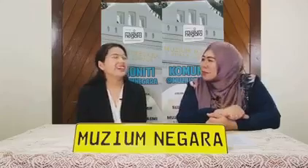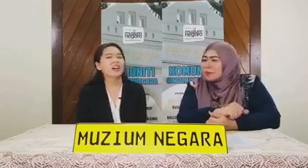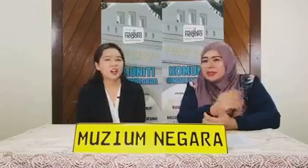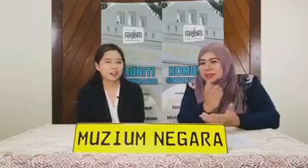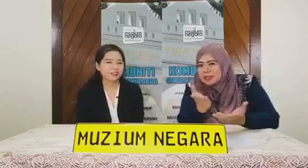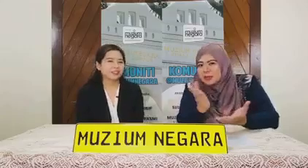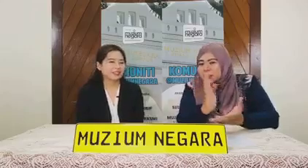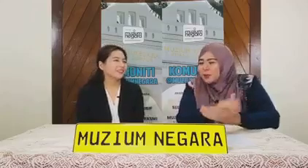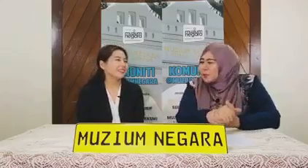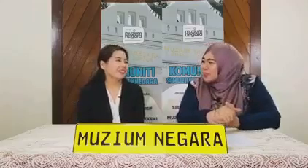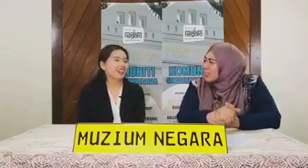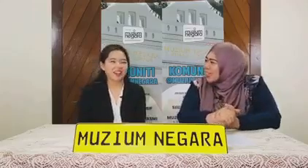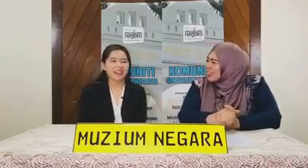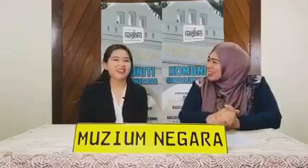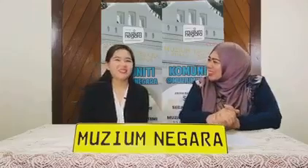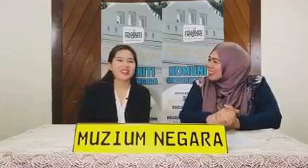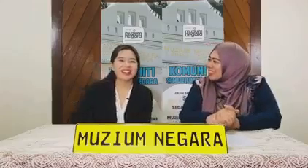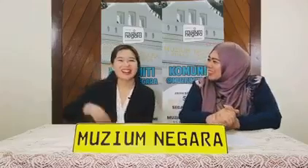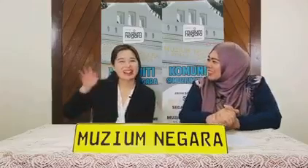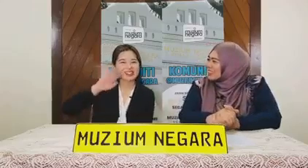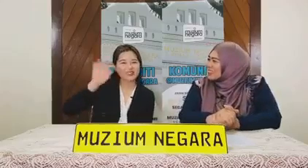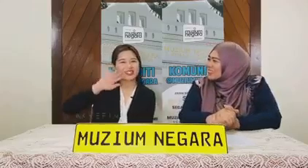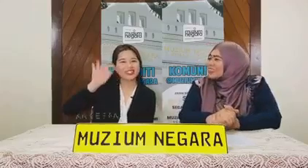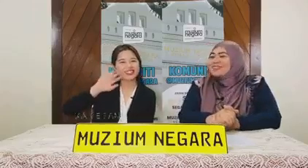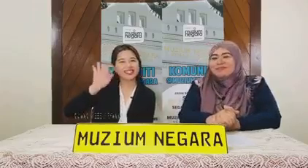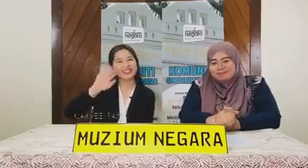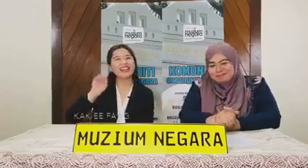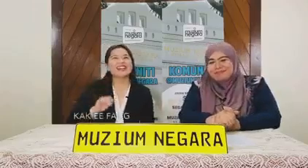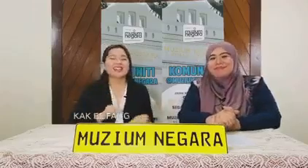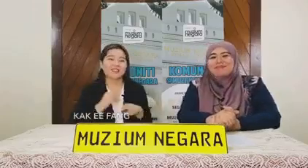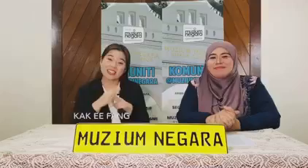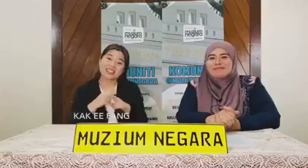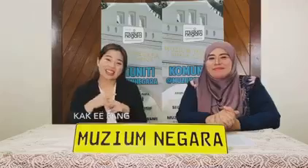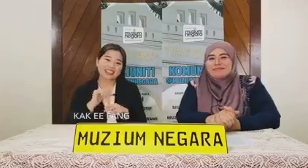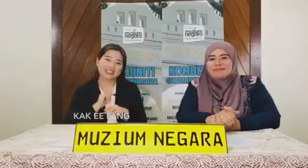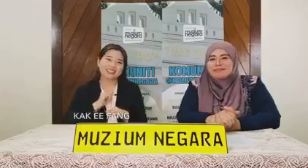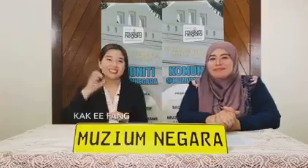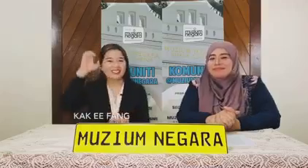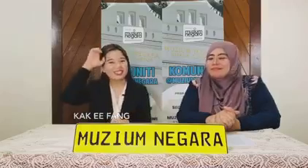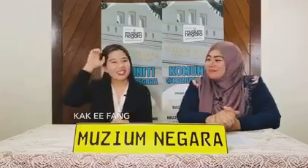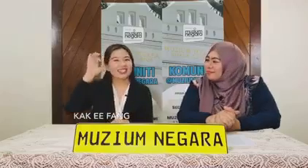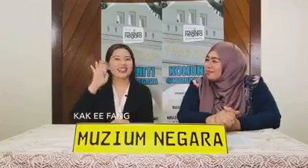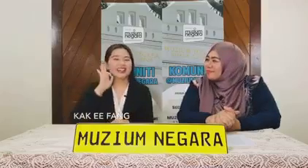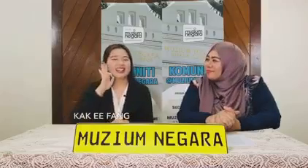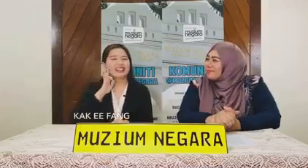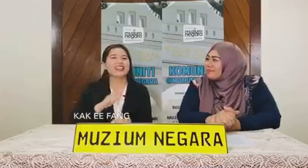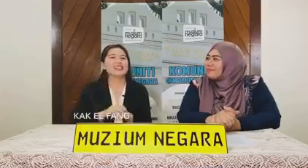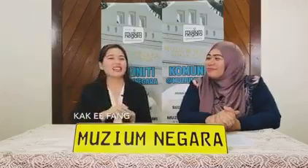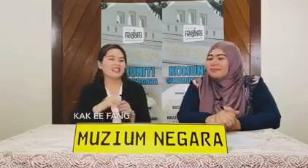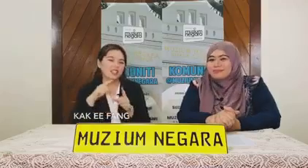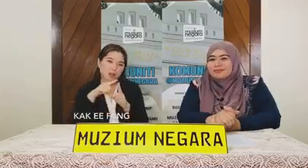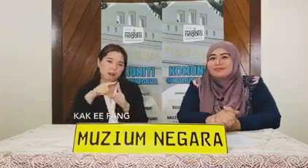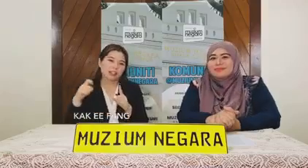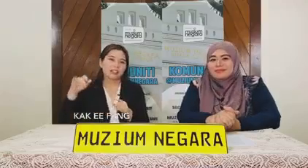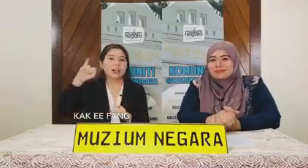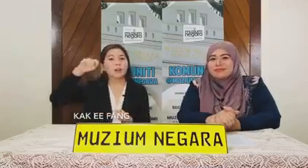kepada penonton sekalian? Boleh. Hai semua, nama saya Ifa. Okey, saya daripada